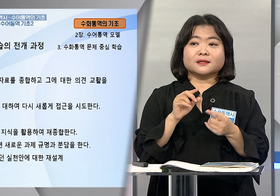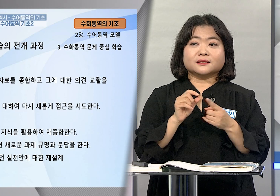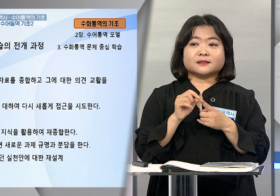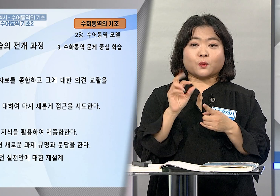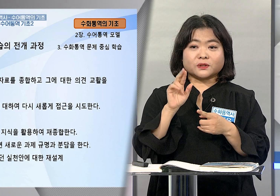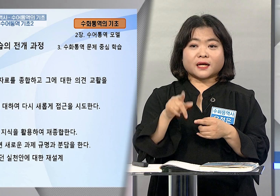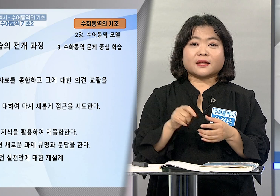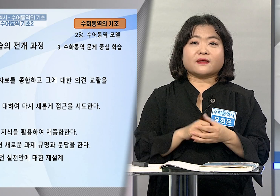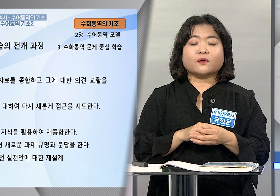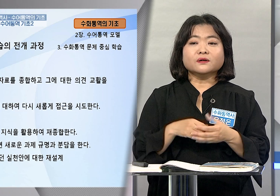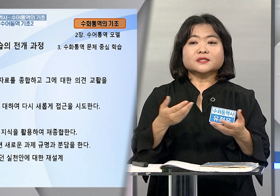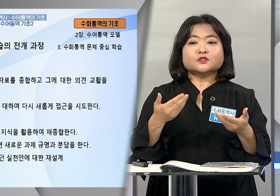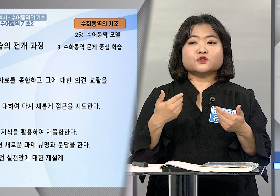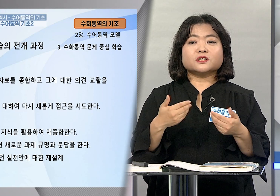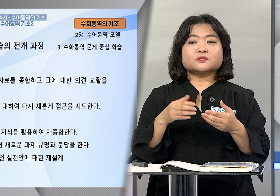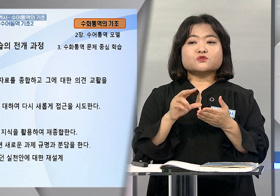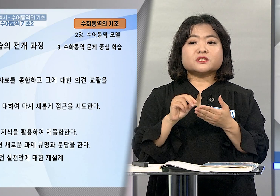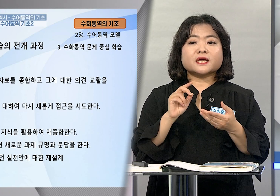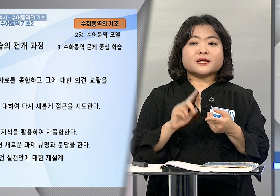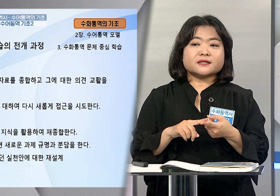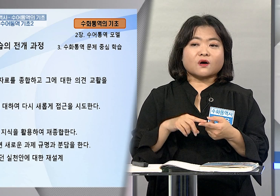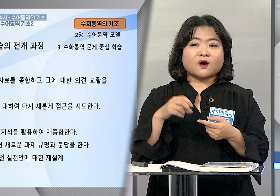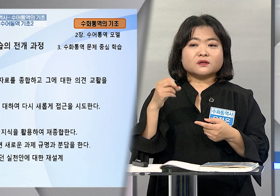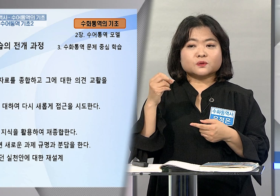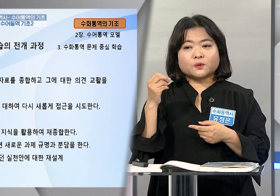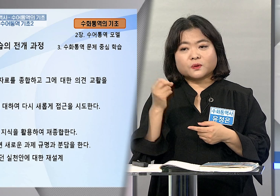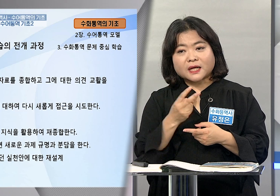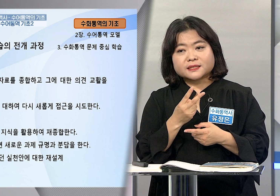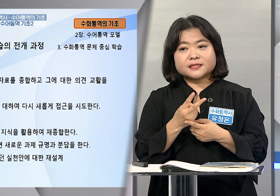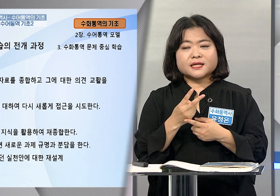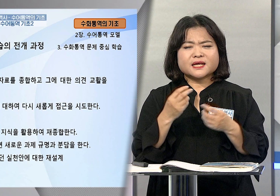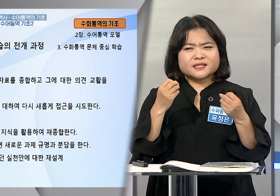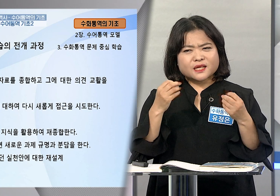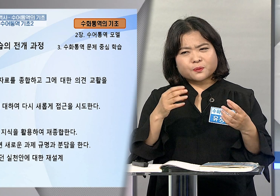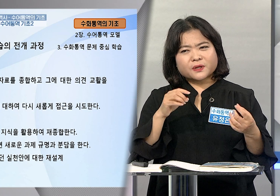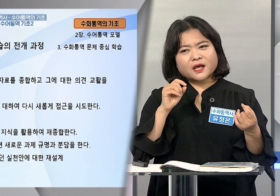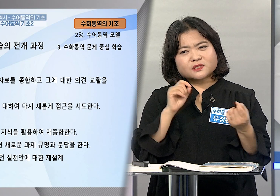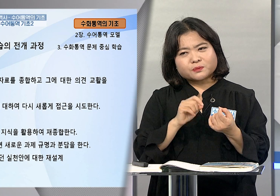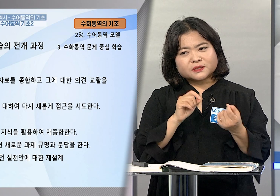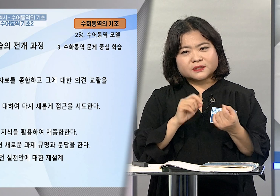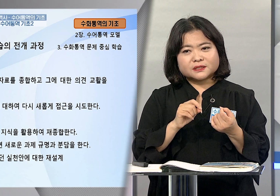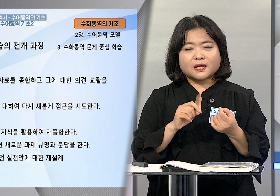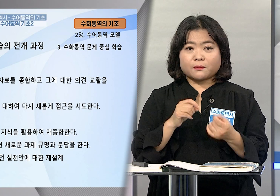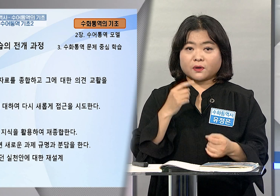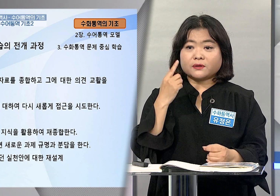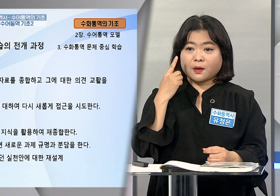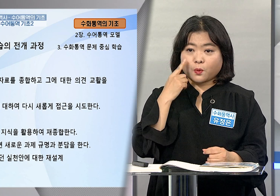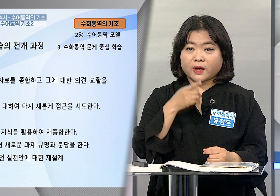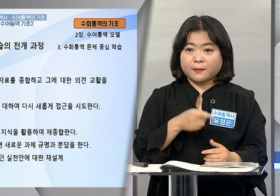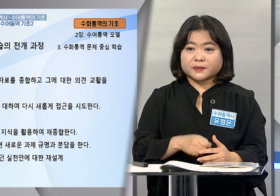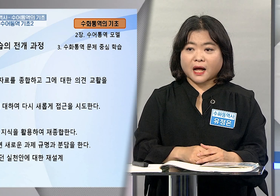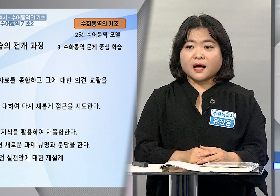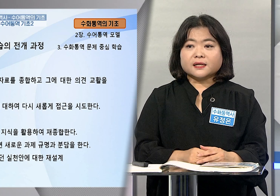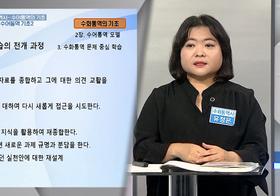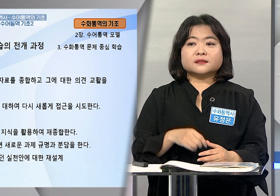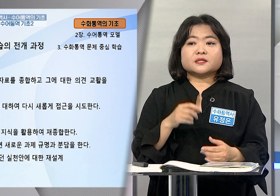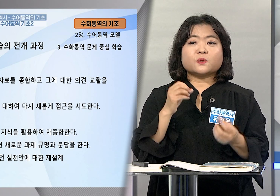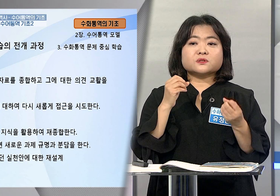네, 오타가 났네요. 주어진 문제에 대해서 또 다시 새롭게 접근을 한번 해보게 합니다. 새로운